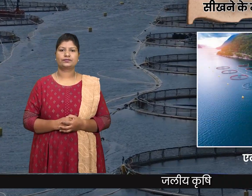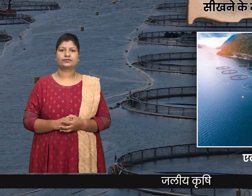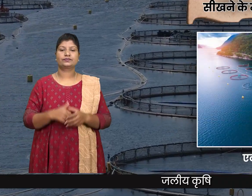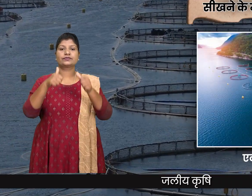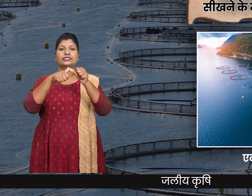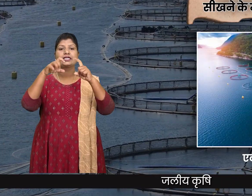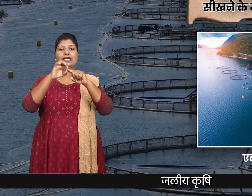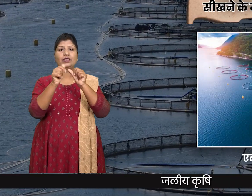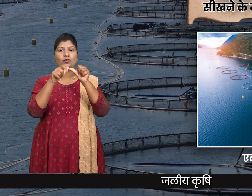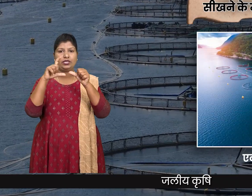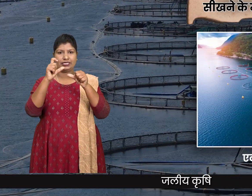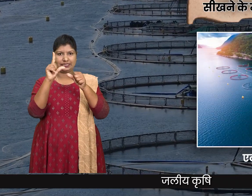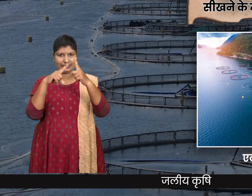जलीय कृषि।